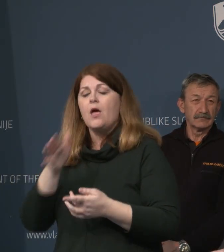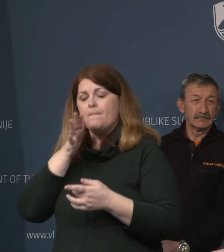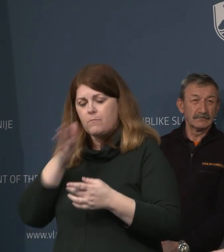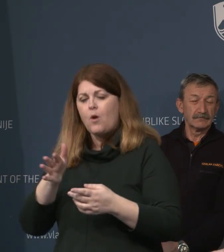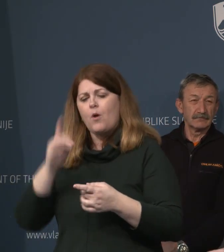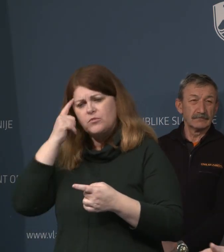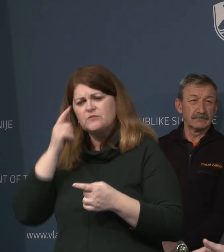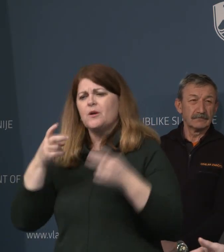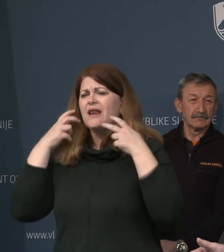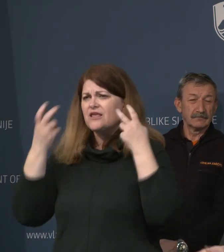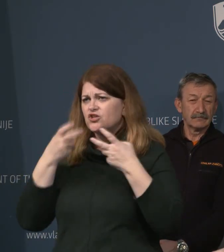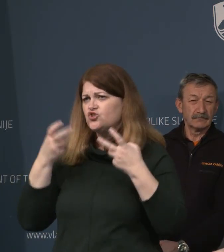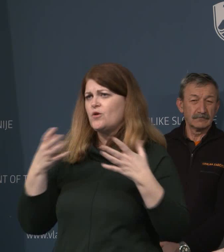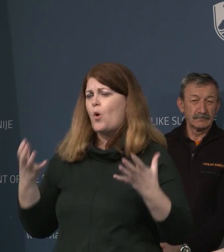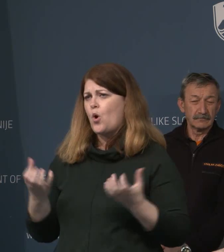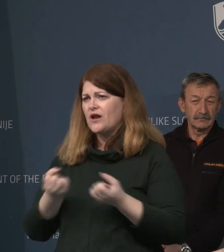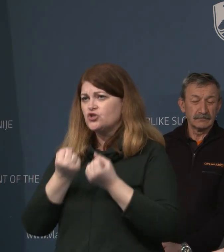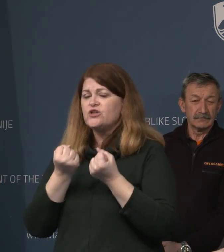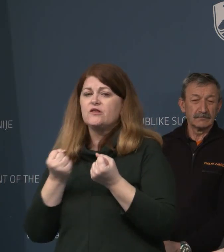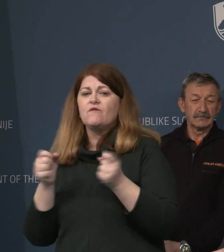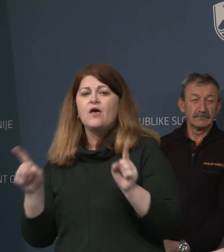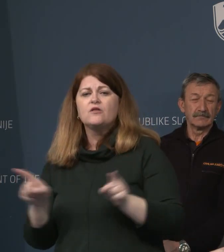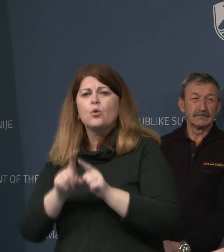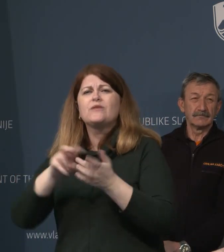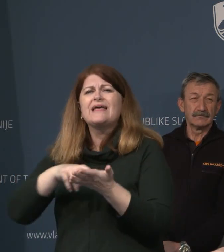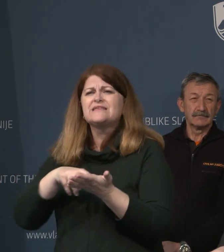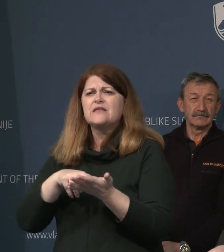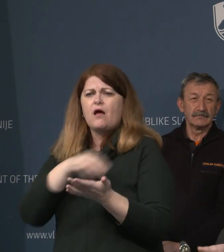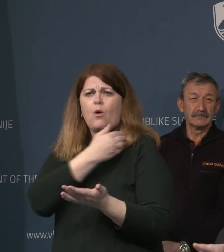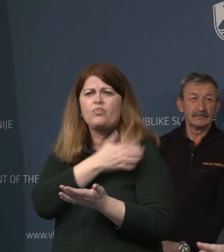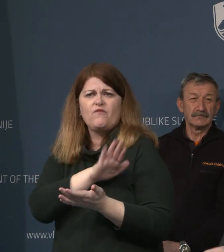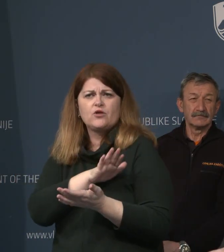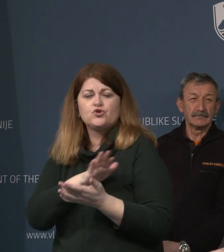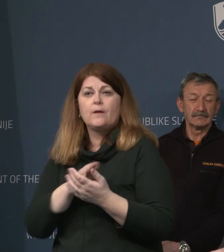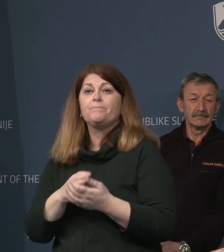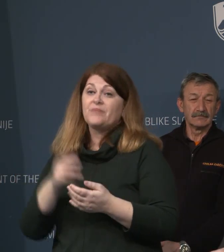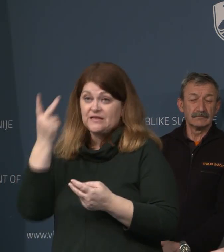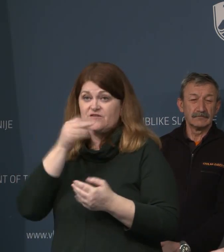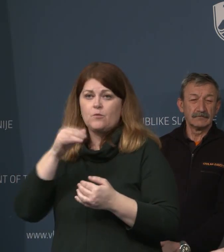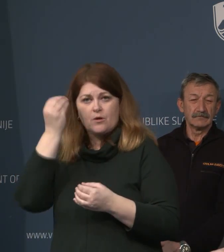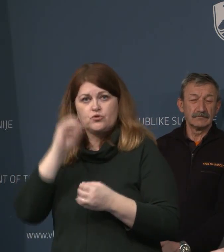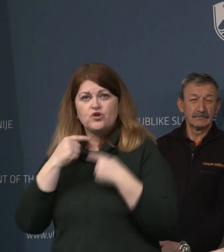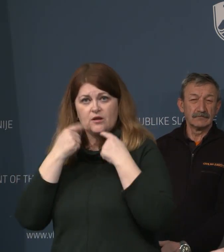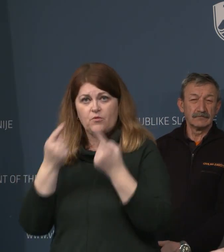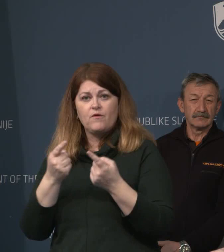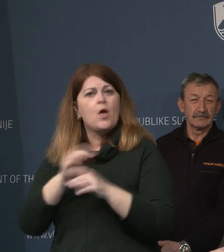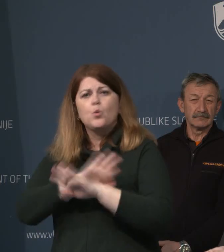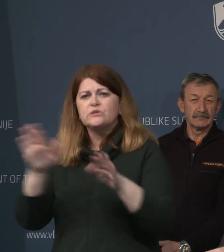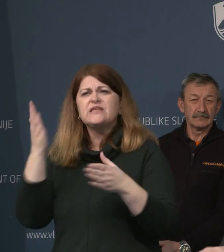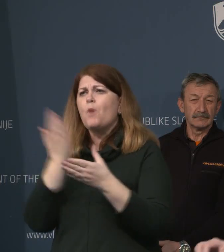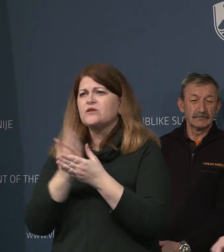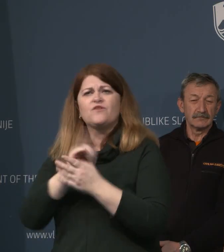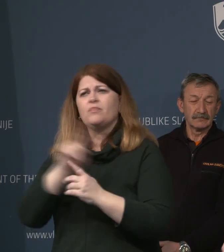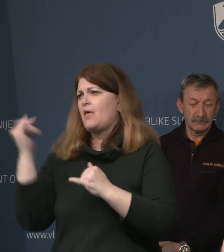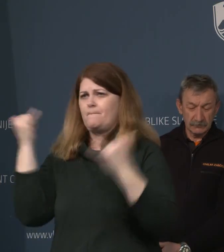iskali rešitve, tako da je kakšen strah odveč. Seveda moram biti pa čisto pošten, da pa vsem odsvetujem, da